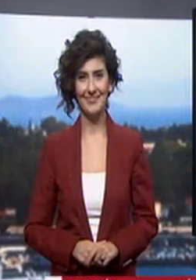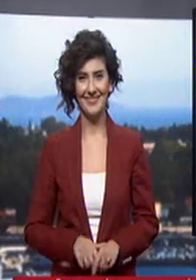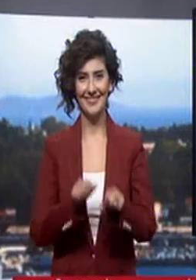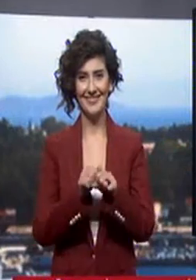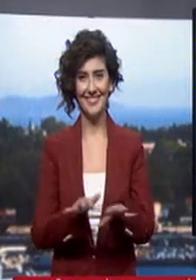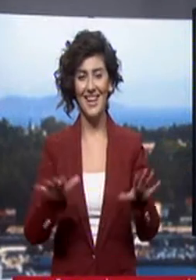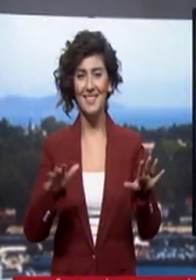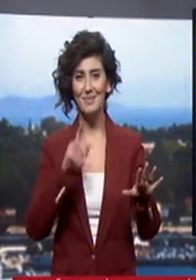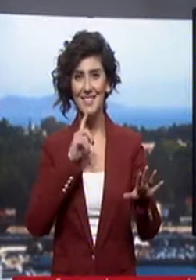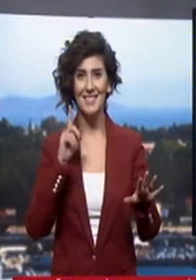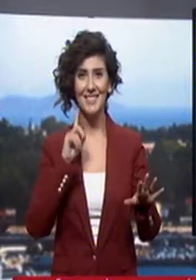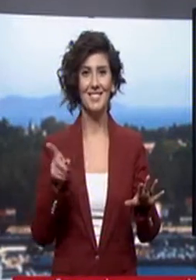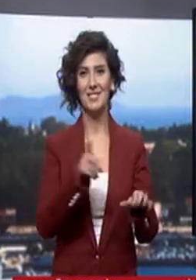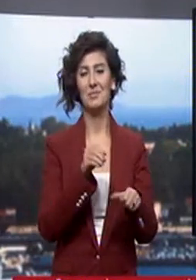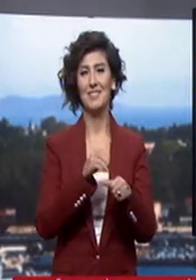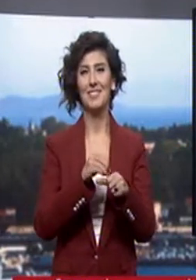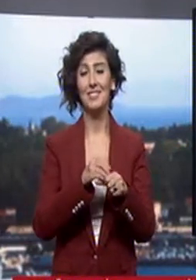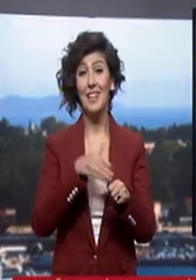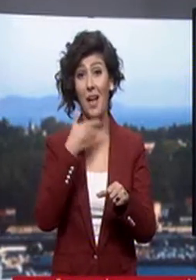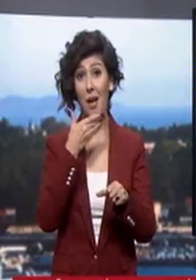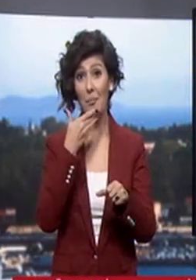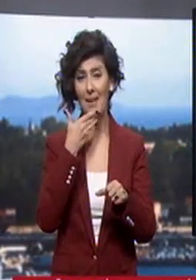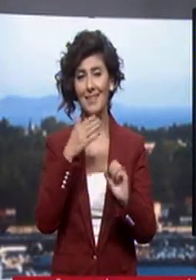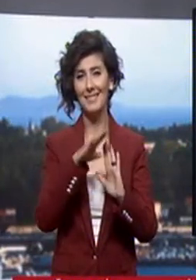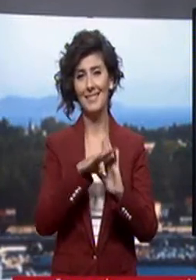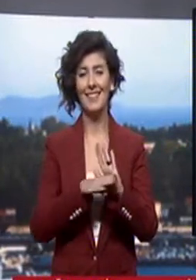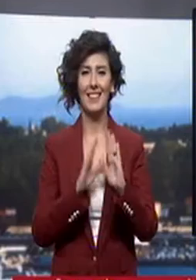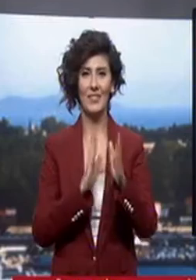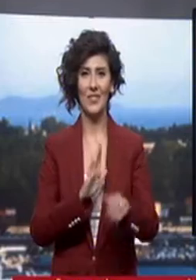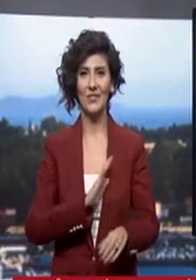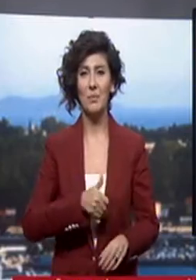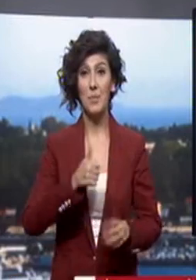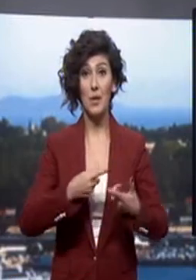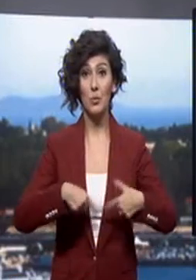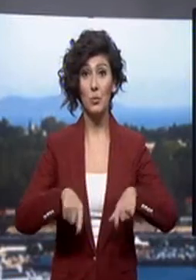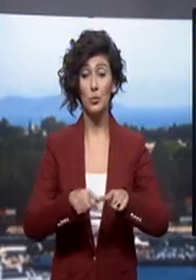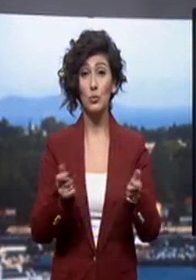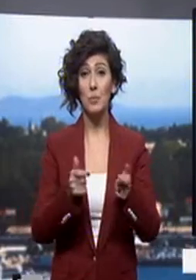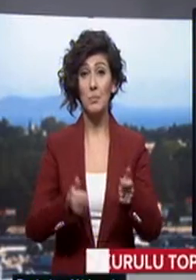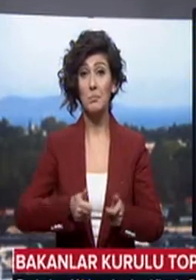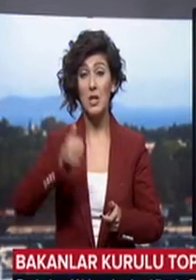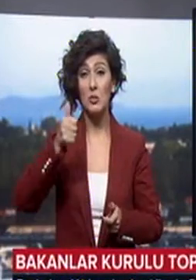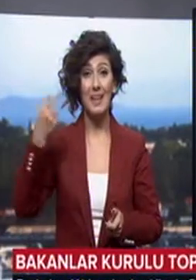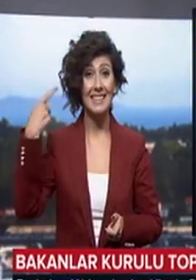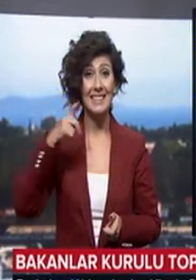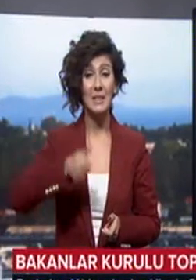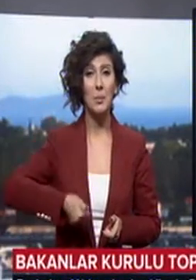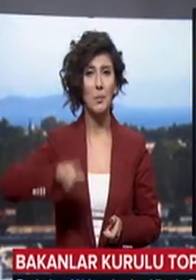Yayınımız İşitme Engelliler Haber Bülteni ile devam ediyor. Bakanlar Kurulu toplantısı Başbakan Binali Yıldırım